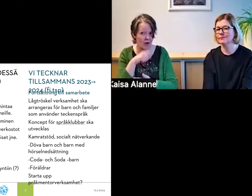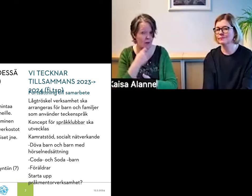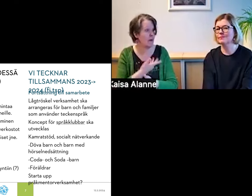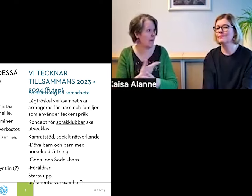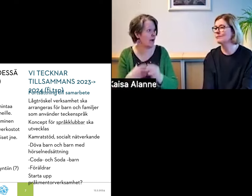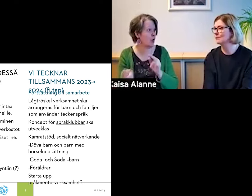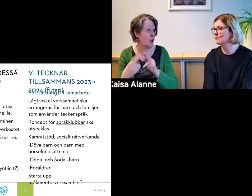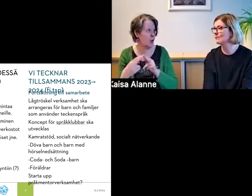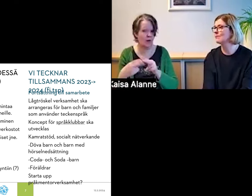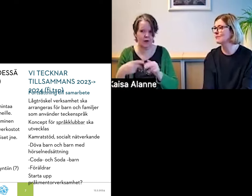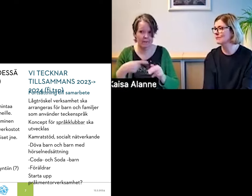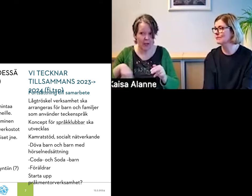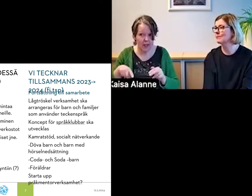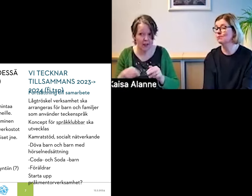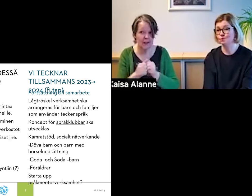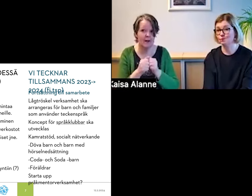Eli